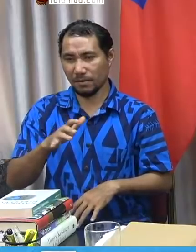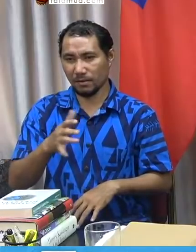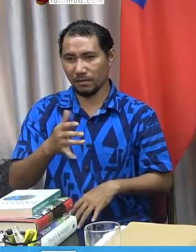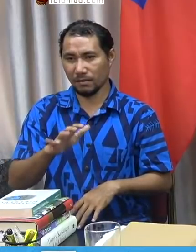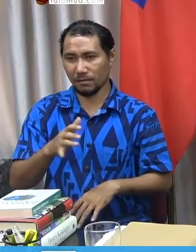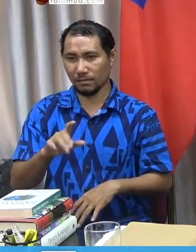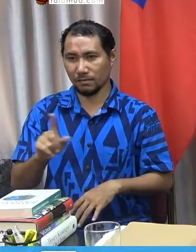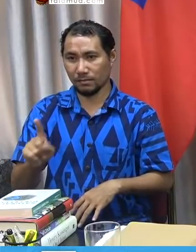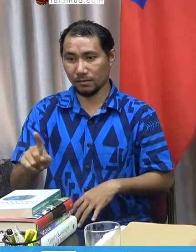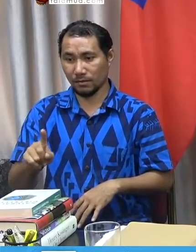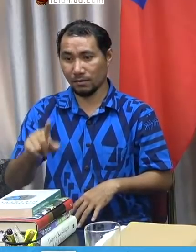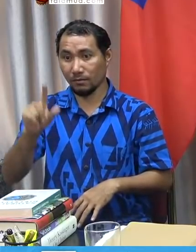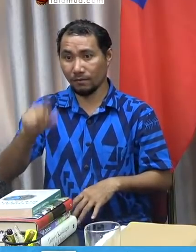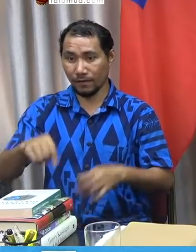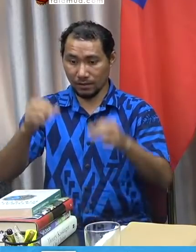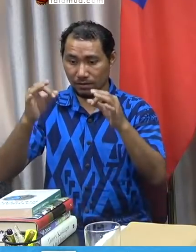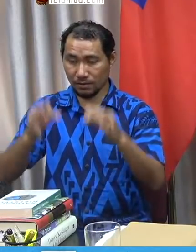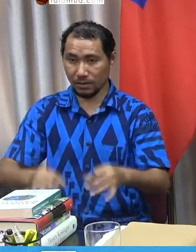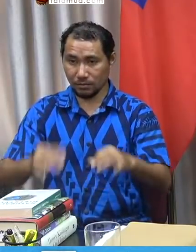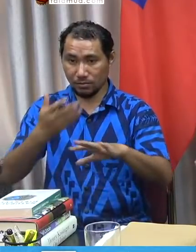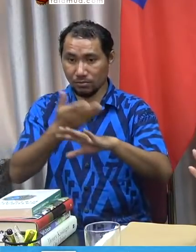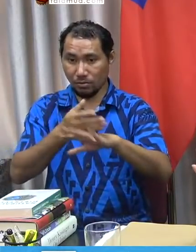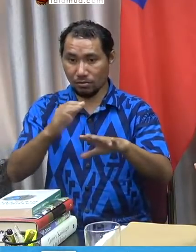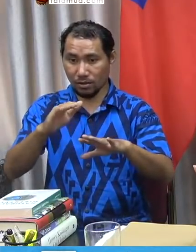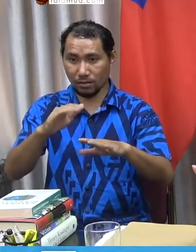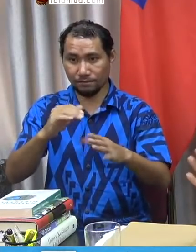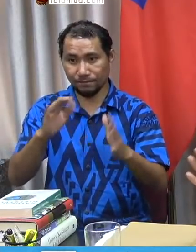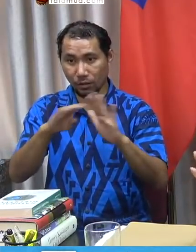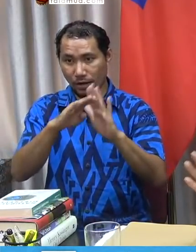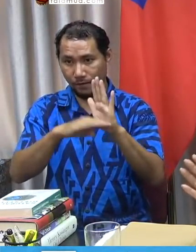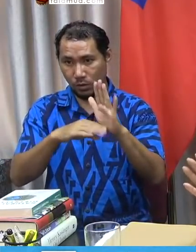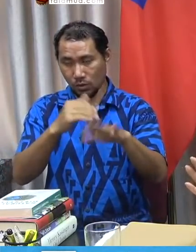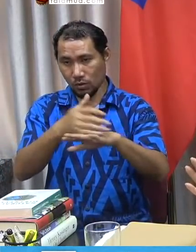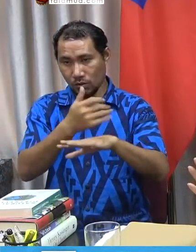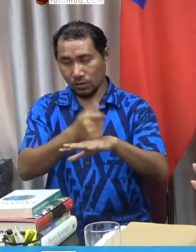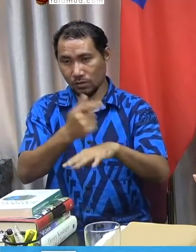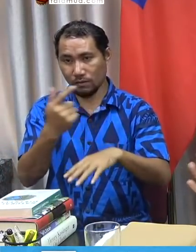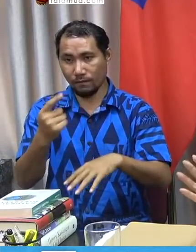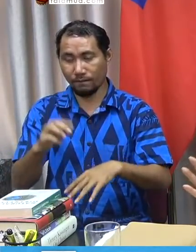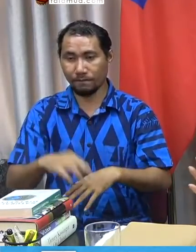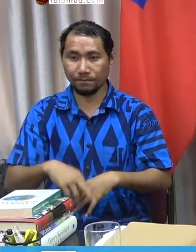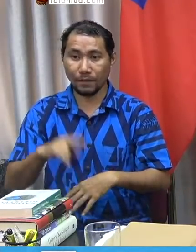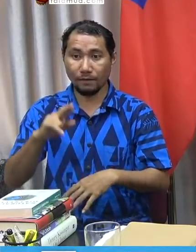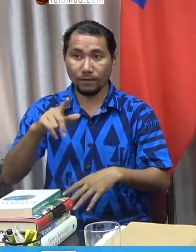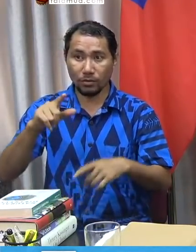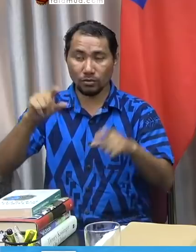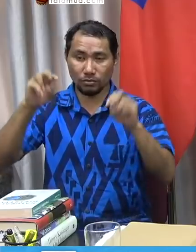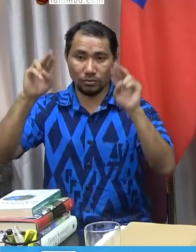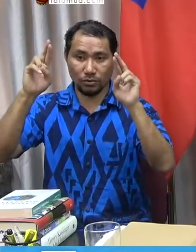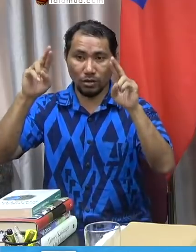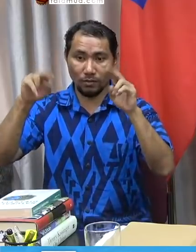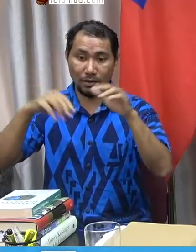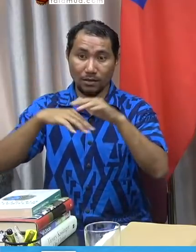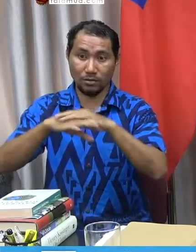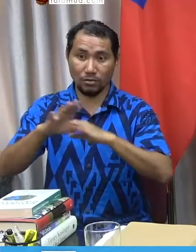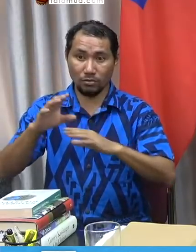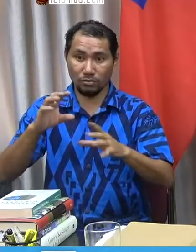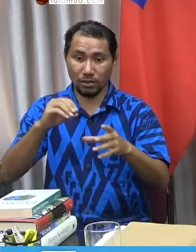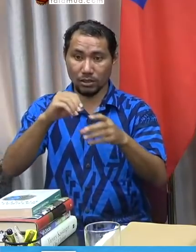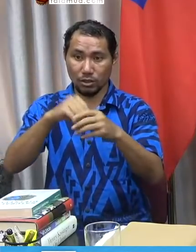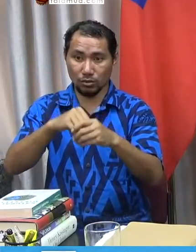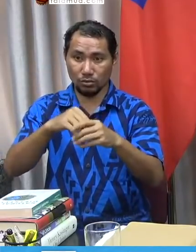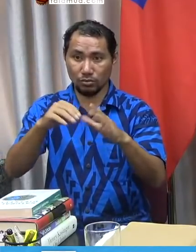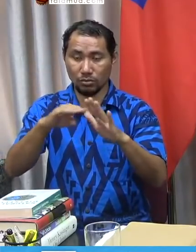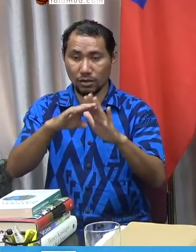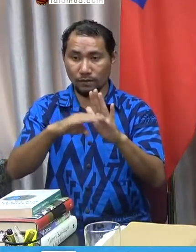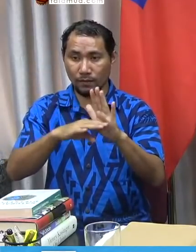le tulafono fa'avae ia mo mataupu ai alai e totonu o le tino o le tulafono fa'avae e lē